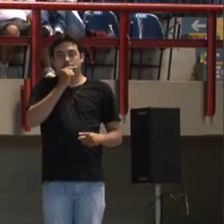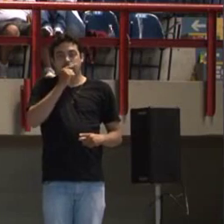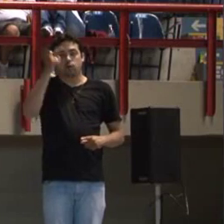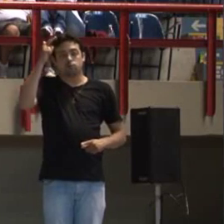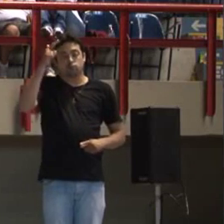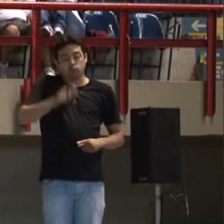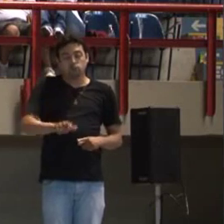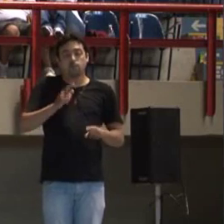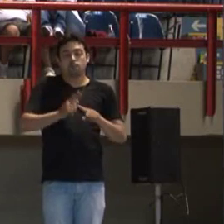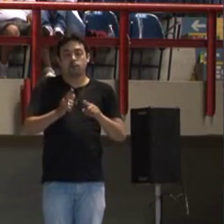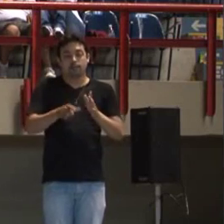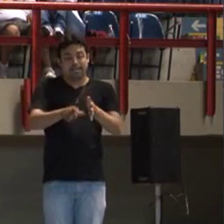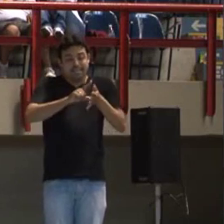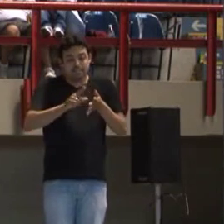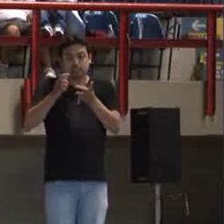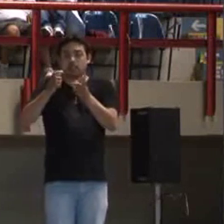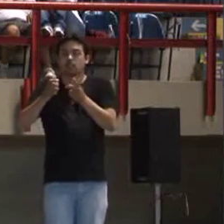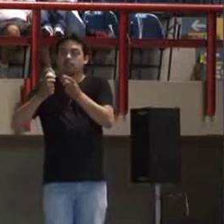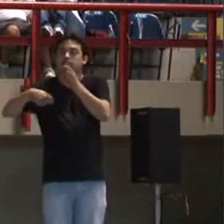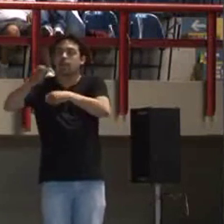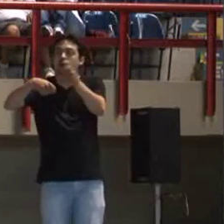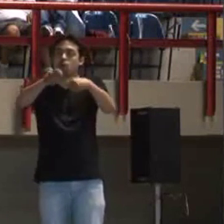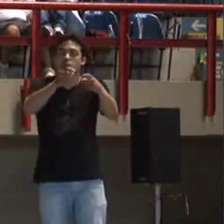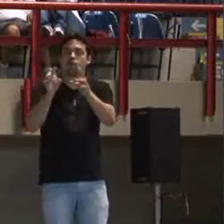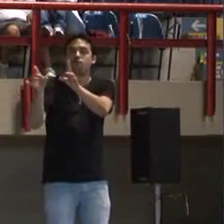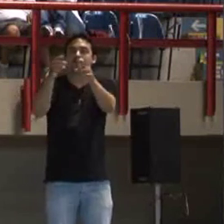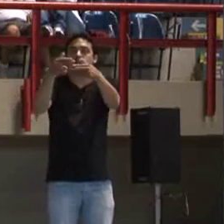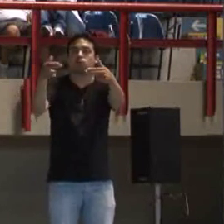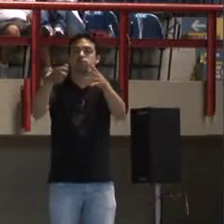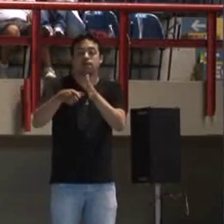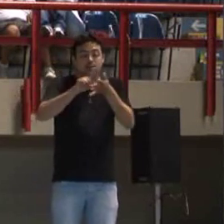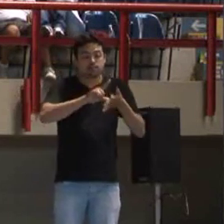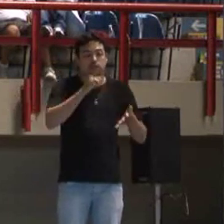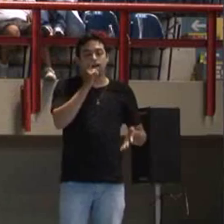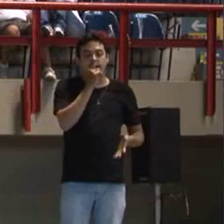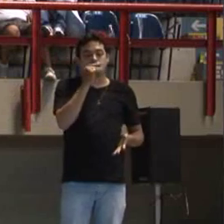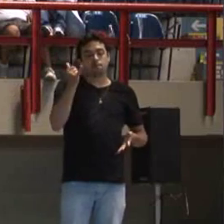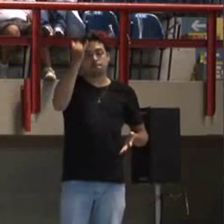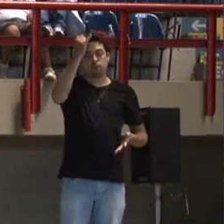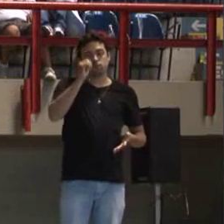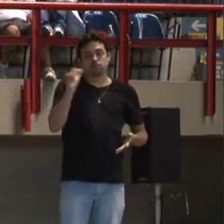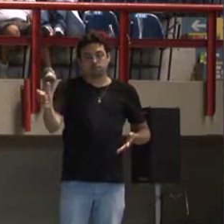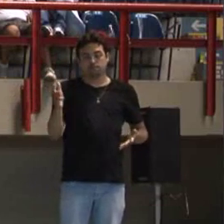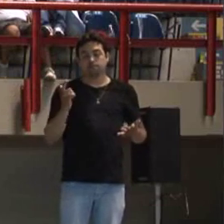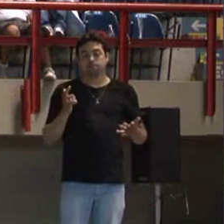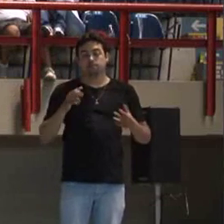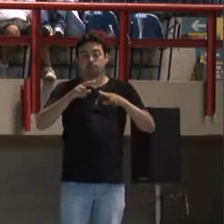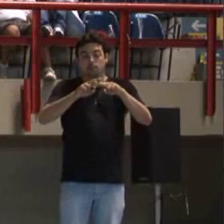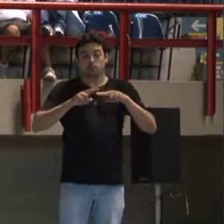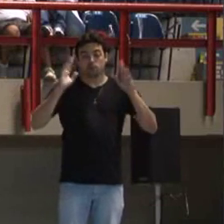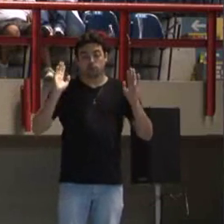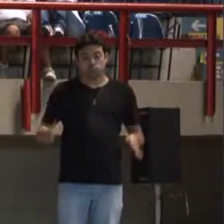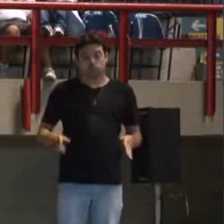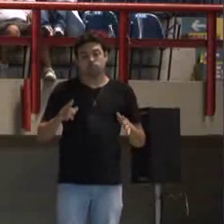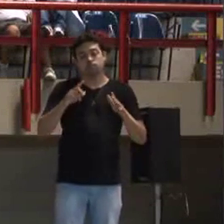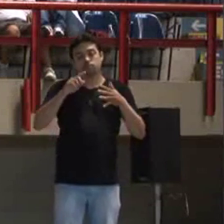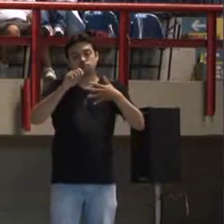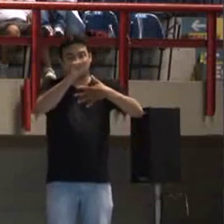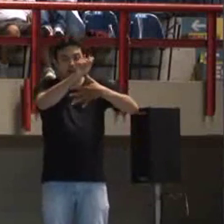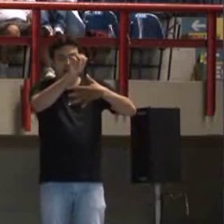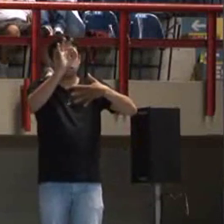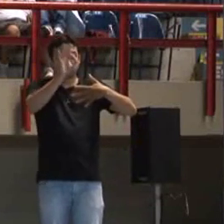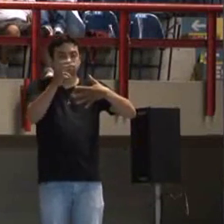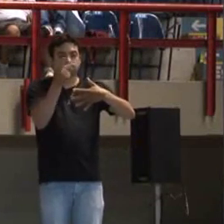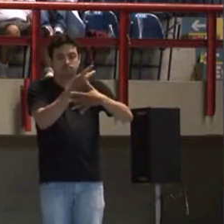novo, antes do comércio a gente tem que aprender a sobreviver. Não tem nada mais importante do que água, tá? Então, o item A não é o